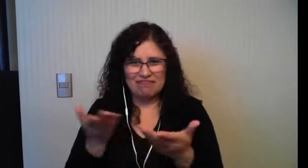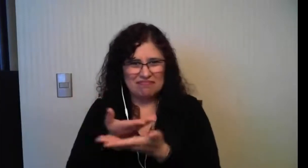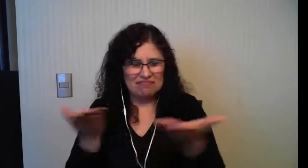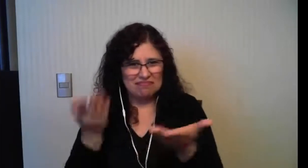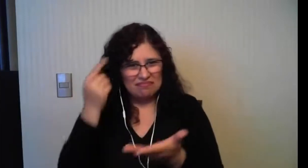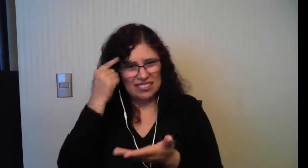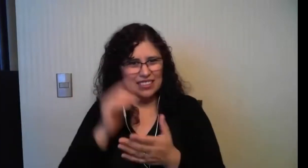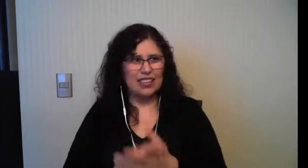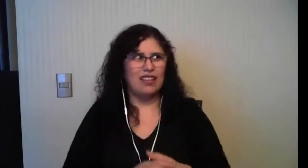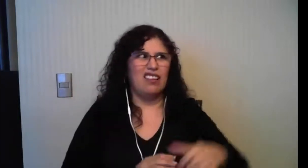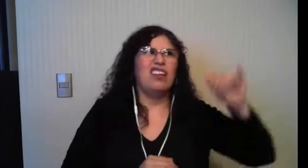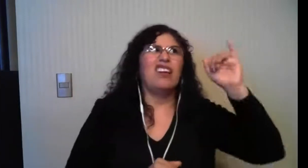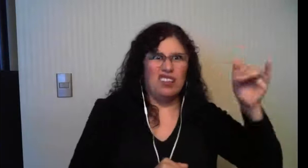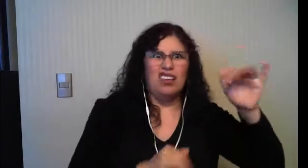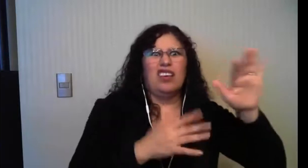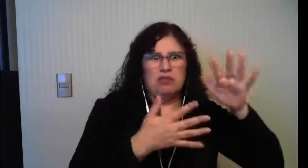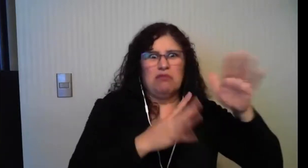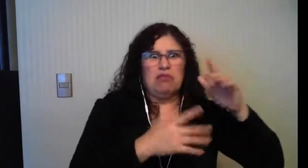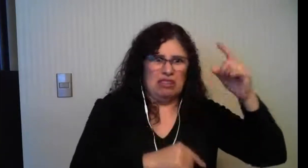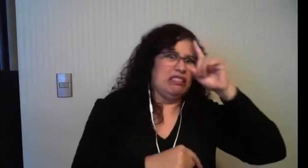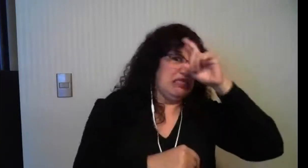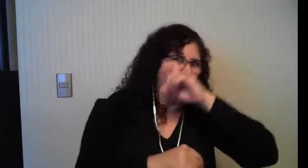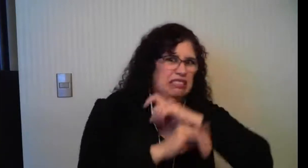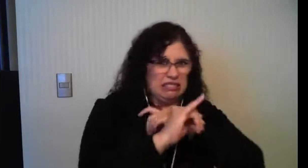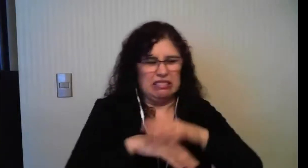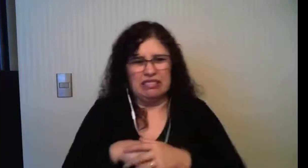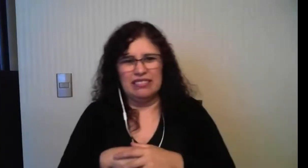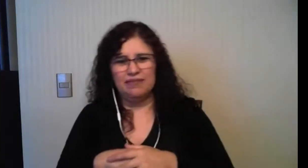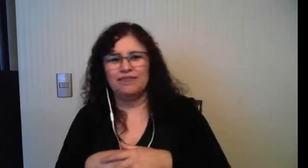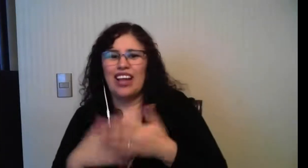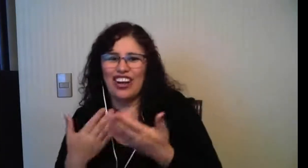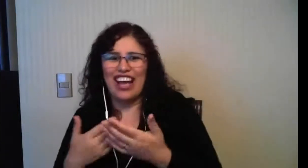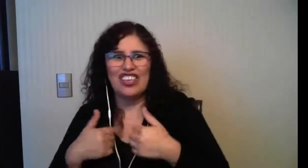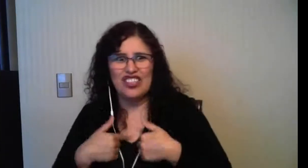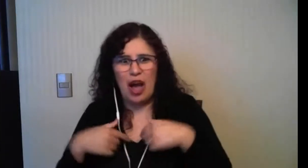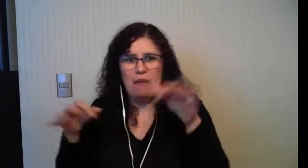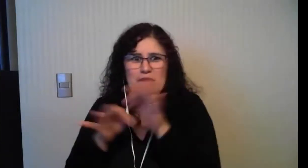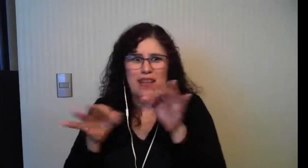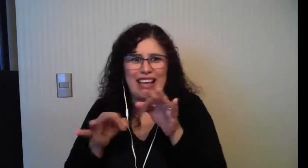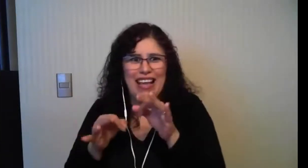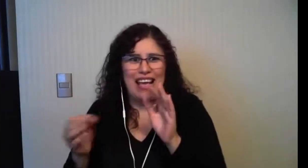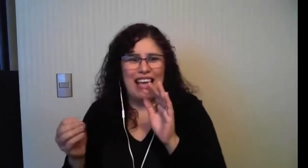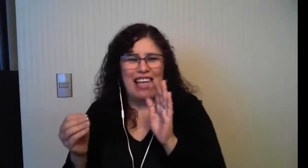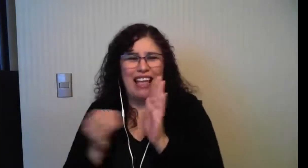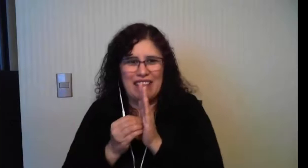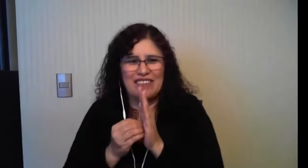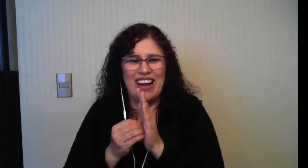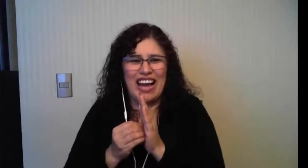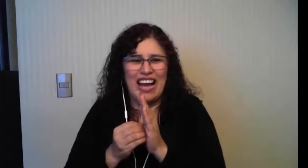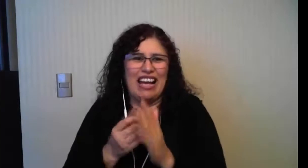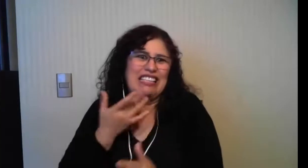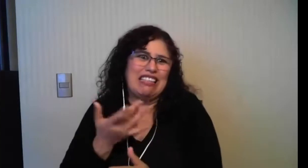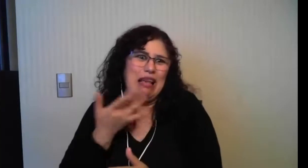Sí, es más o menos complejo esto, profe. Es complejo de entender, le he explicado esto de la manera lo más simple posible, he omitido